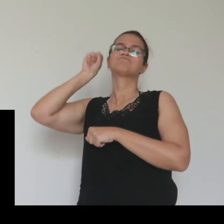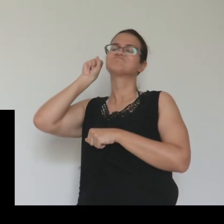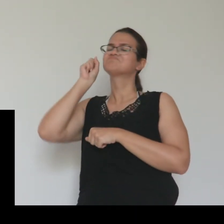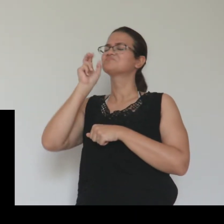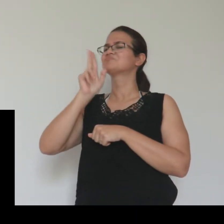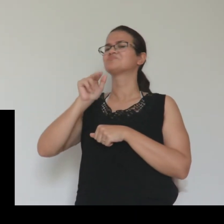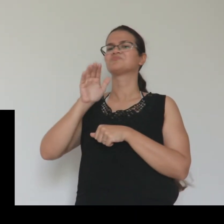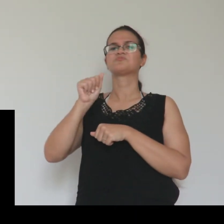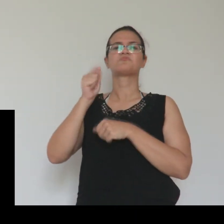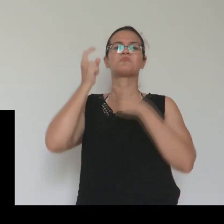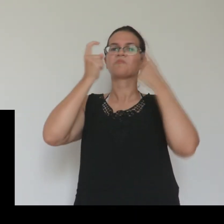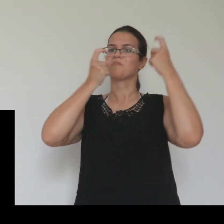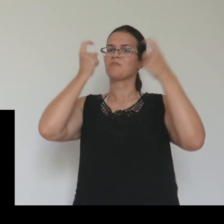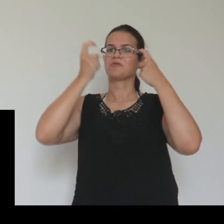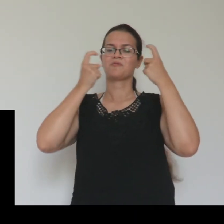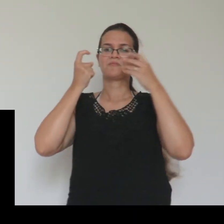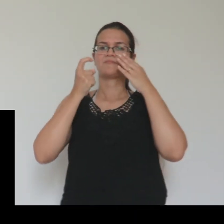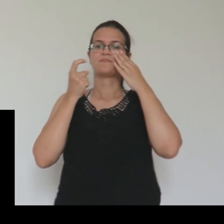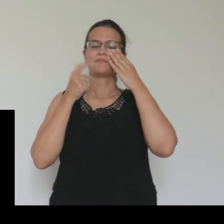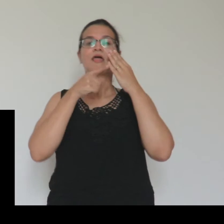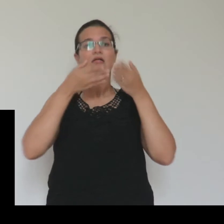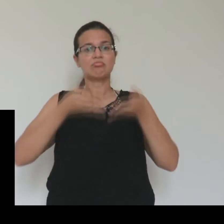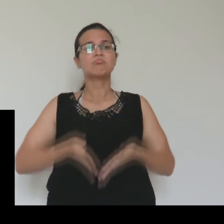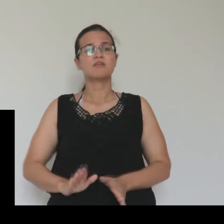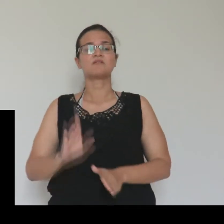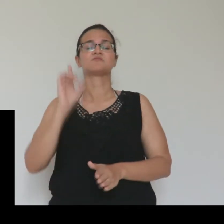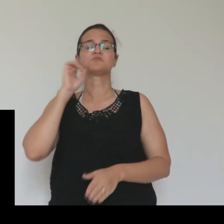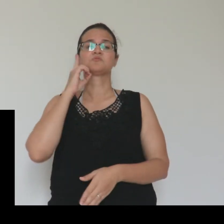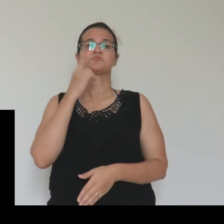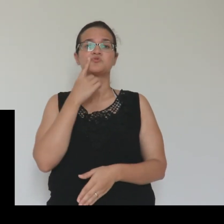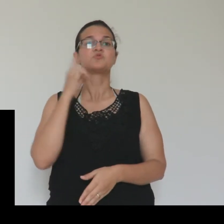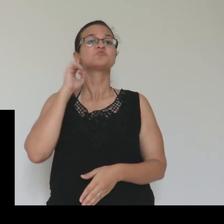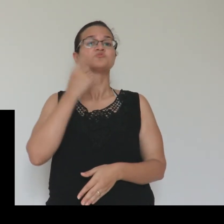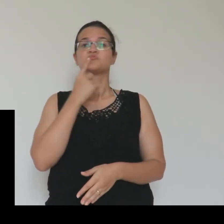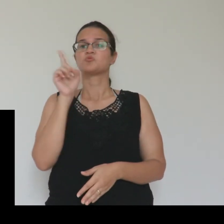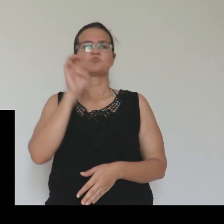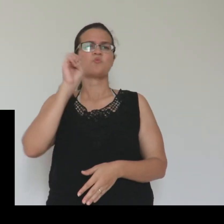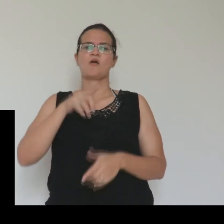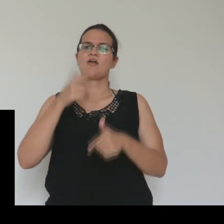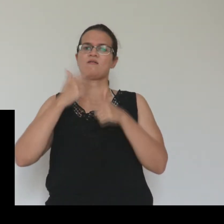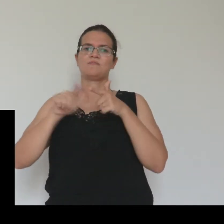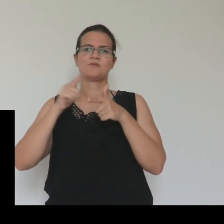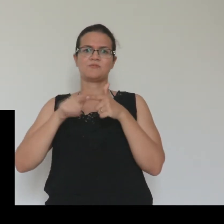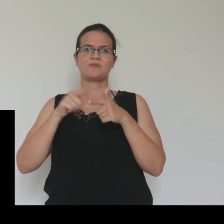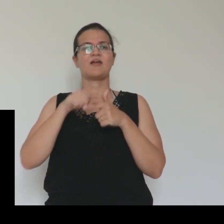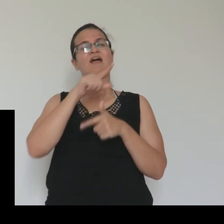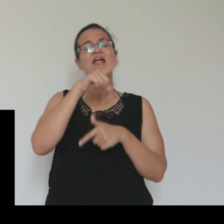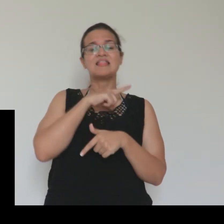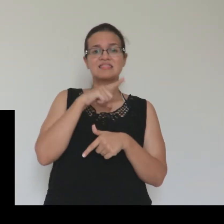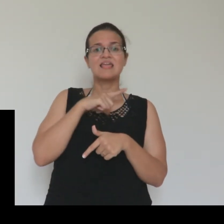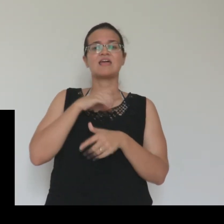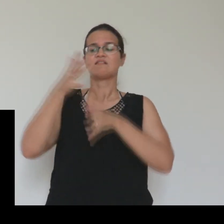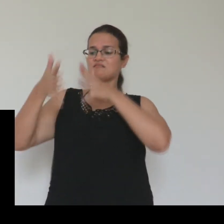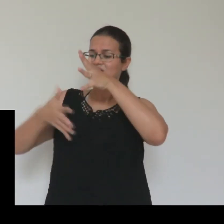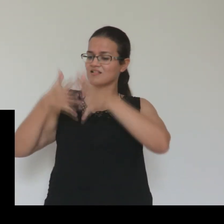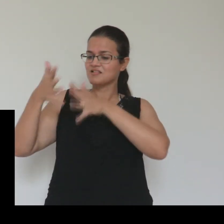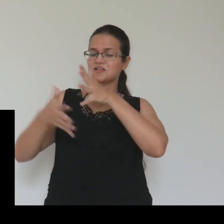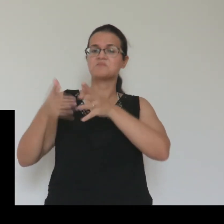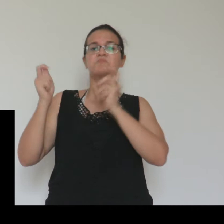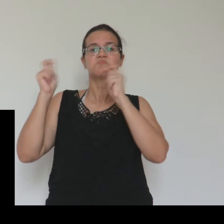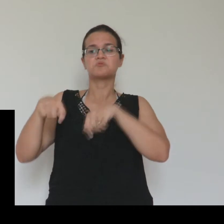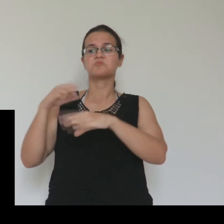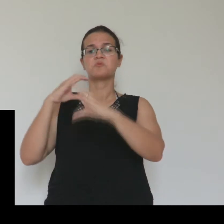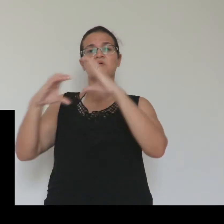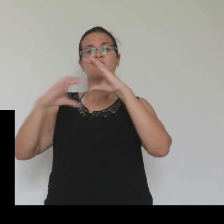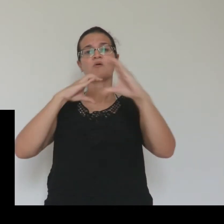surdez para ela não é problema. Ela tem a língua de sinais, onde ela pode comunicar, pode expressar. Ela não tem nenhum prejuízo através da língua de